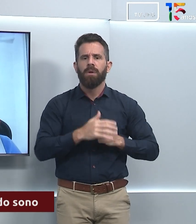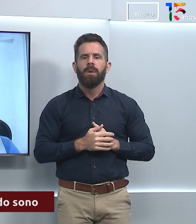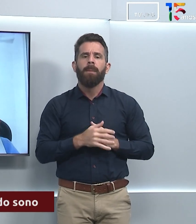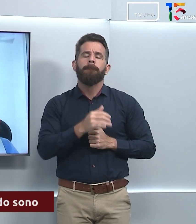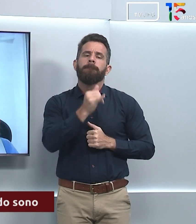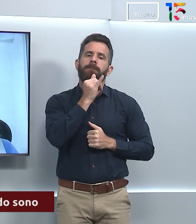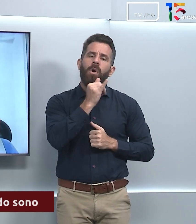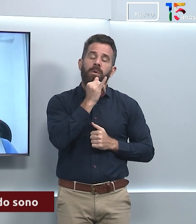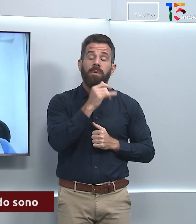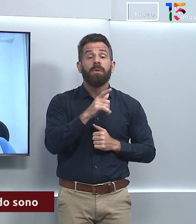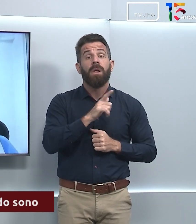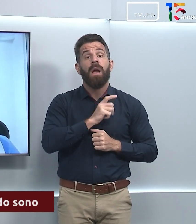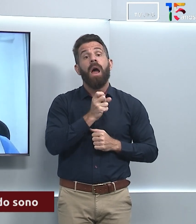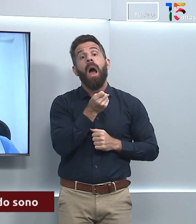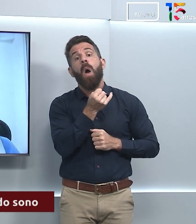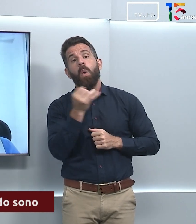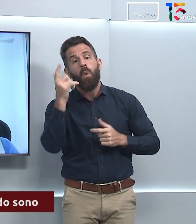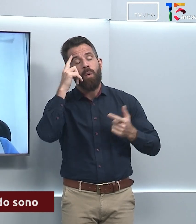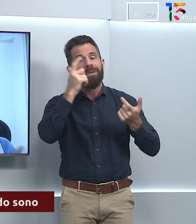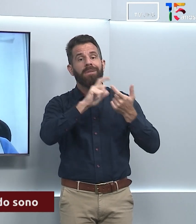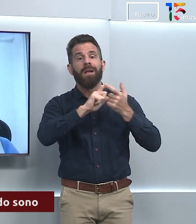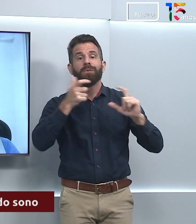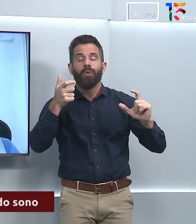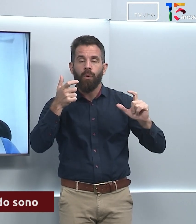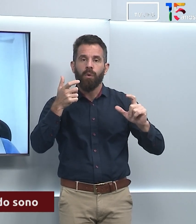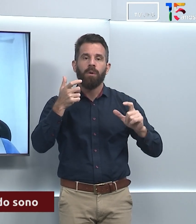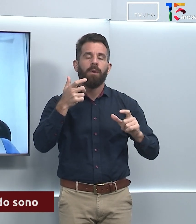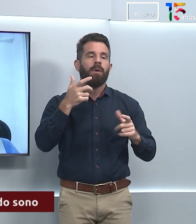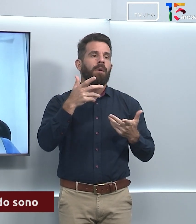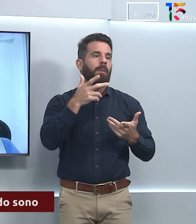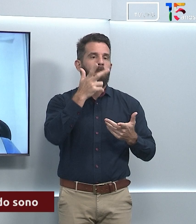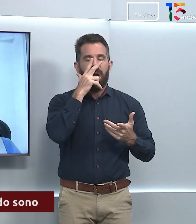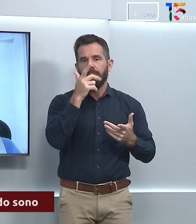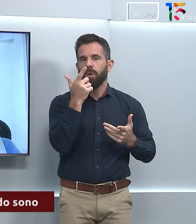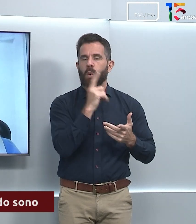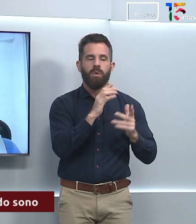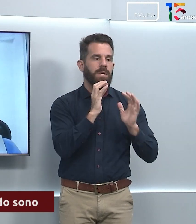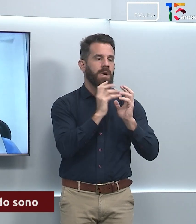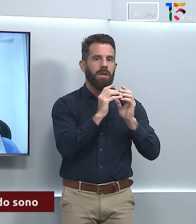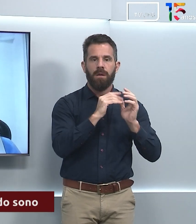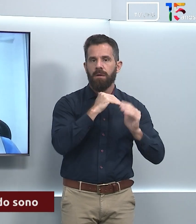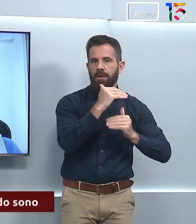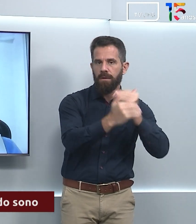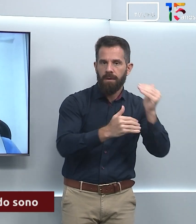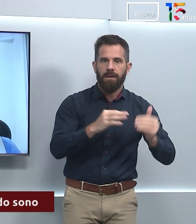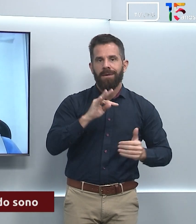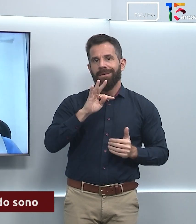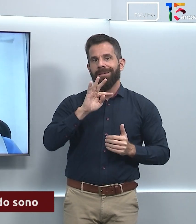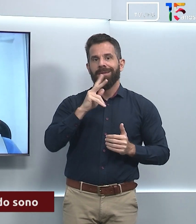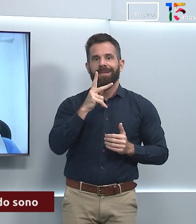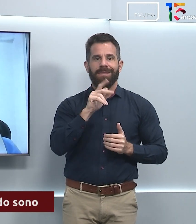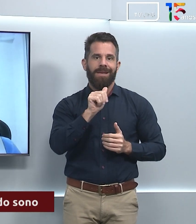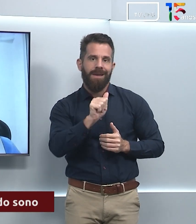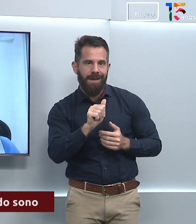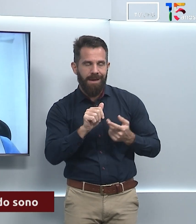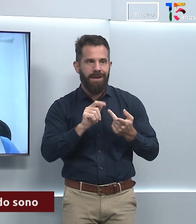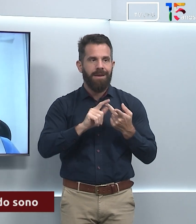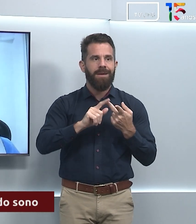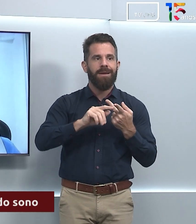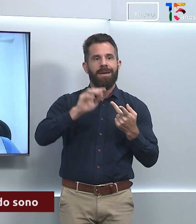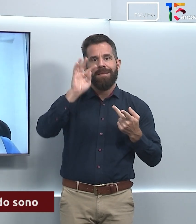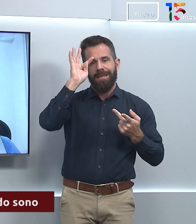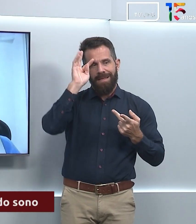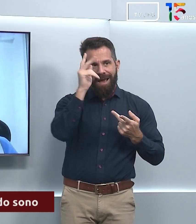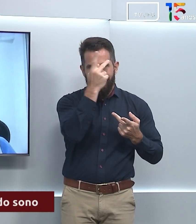Em alguns transtornos de comportamento, desenvolvimento, neurodesenvolvimento, como, por exemplo, o TEA, o TDAH, né, o TEA